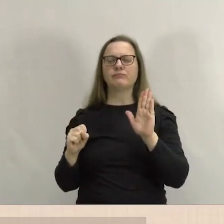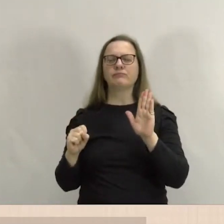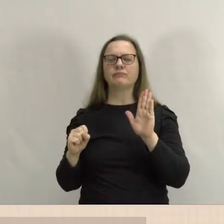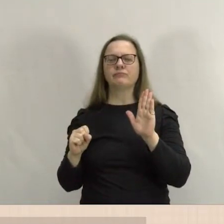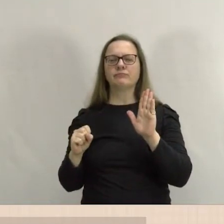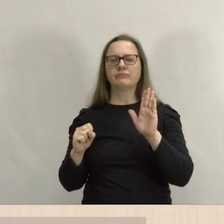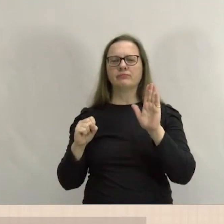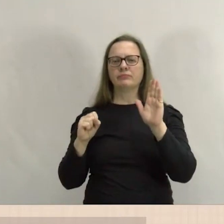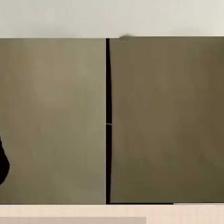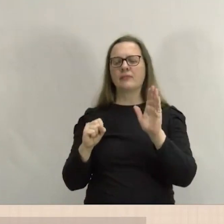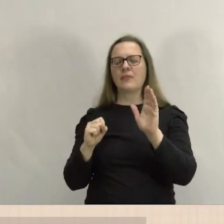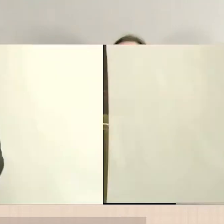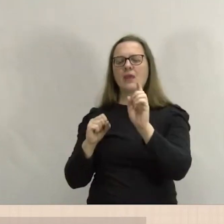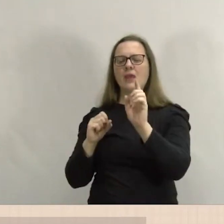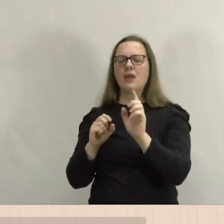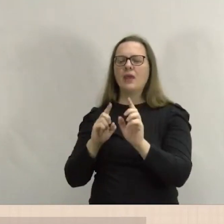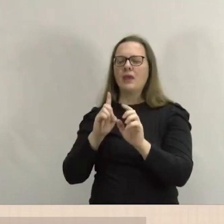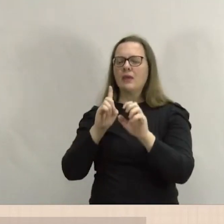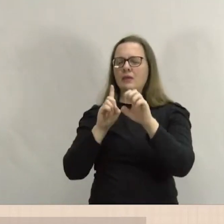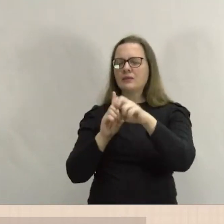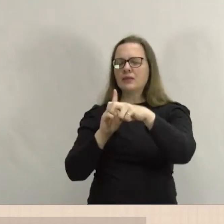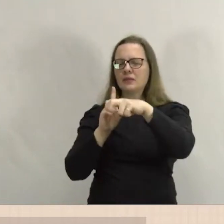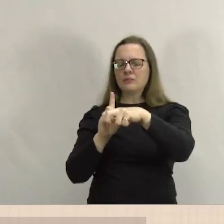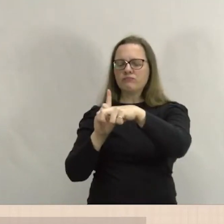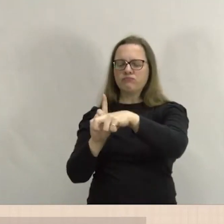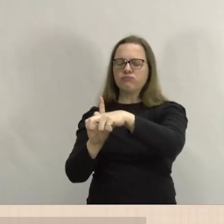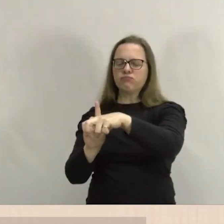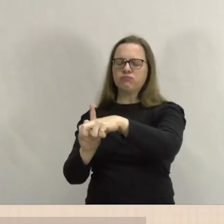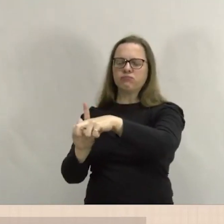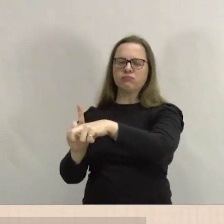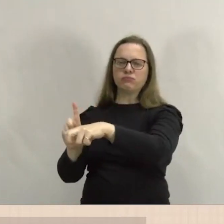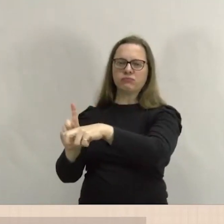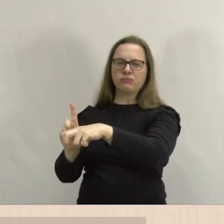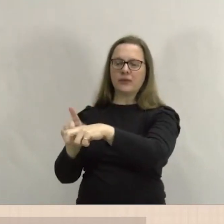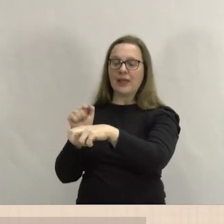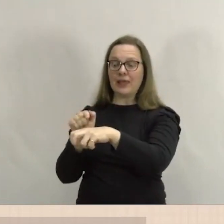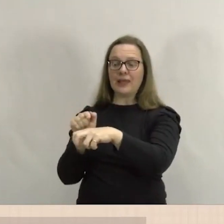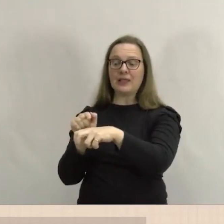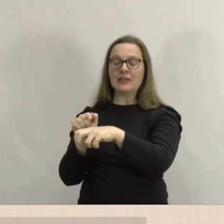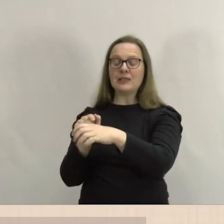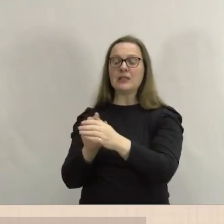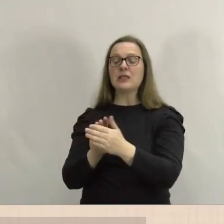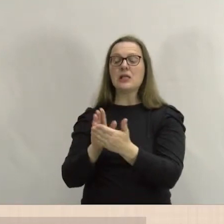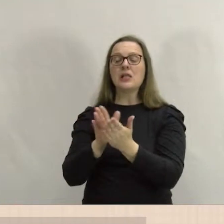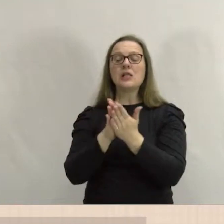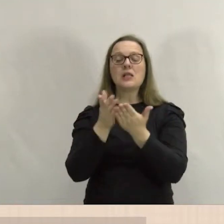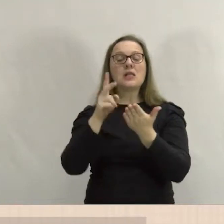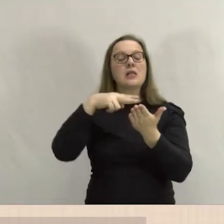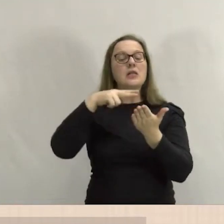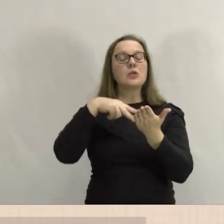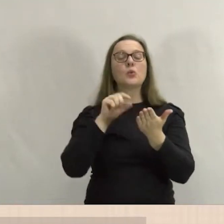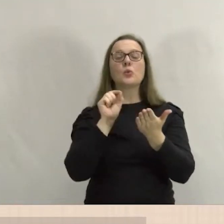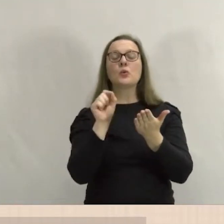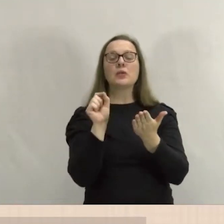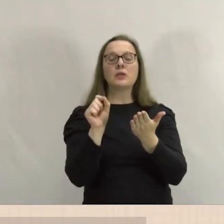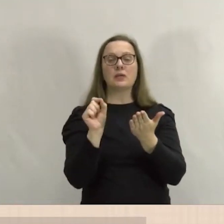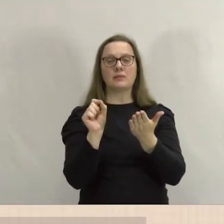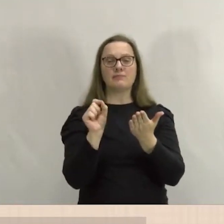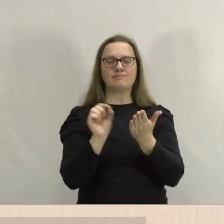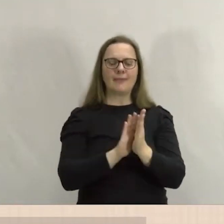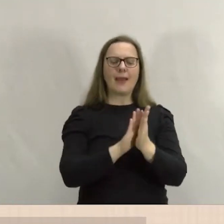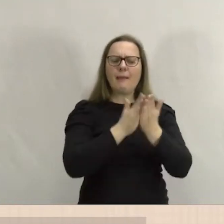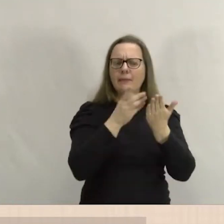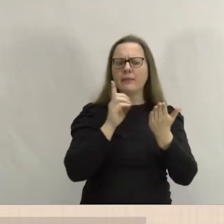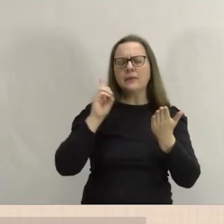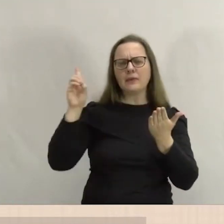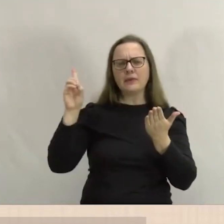vinha lendo o profeta Isaías. Estava com a Bíblia na mão, estava com as Escrituras na mão,